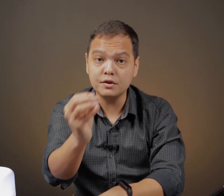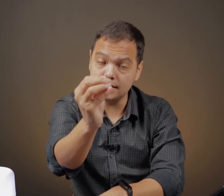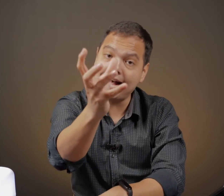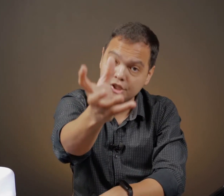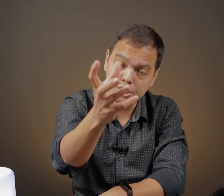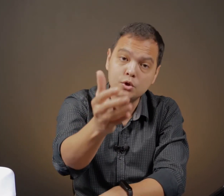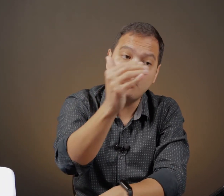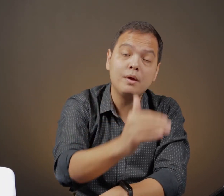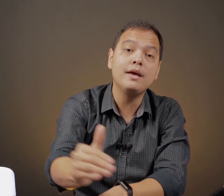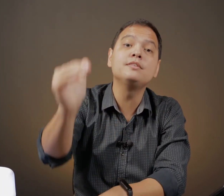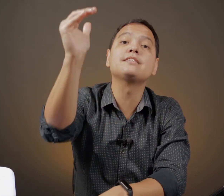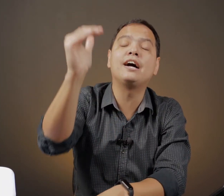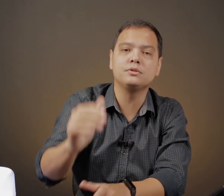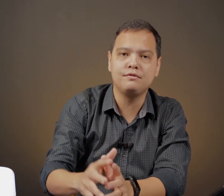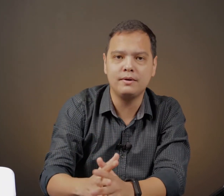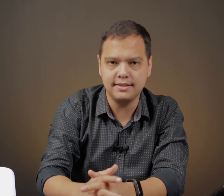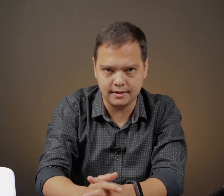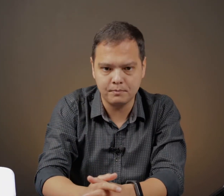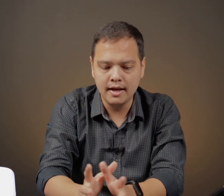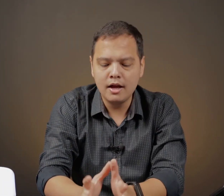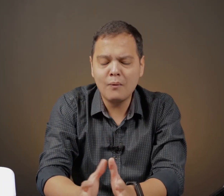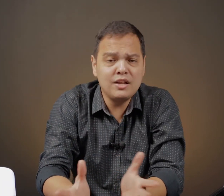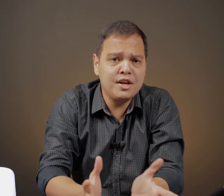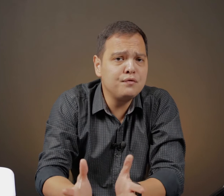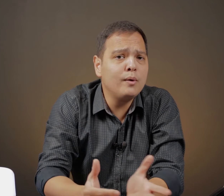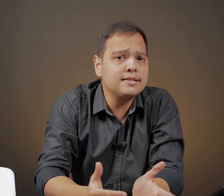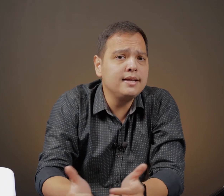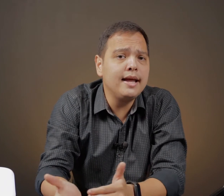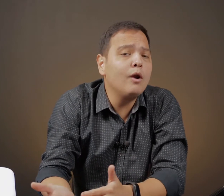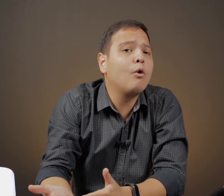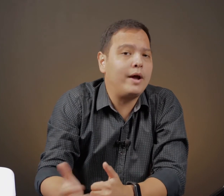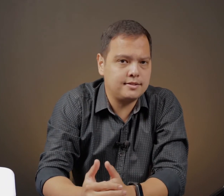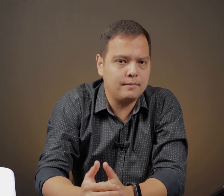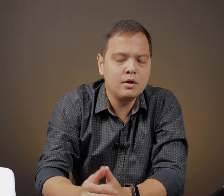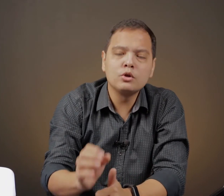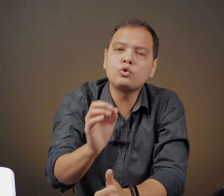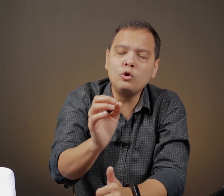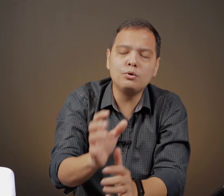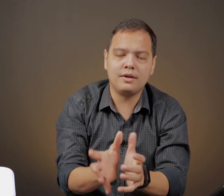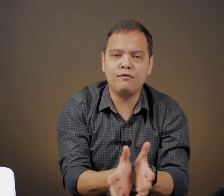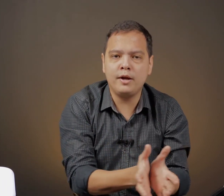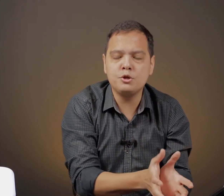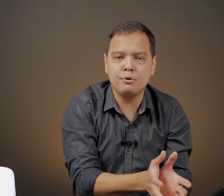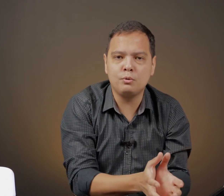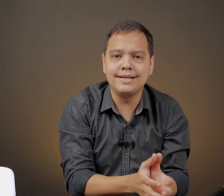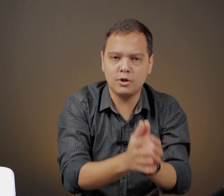você atingiu o primeiro estágio da fluência. Qual é a diferença de fluência e eloquência? Todo mundo que é fluente no português se